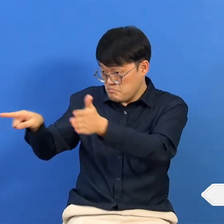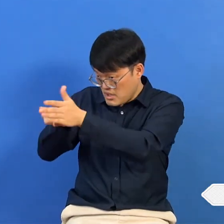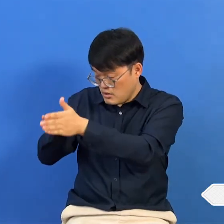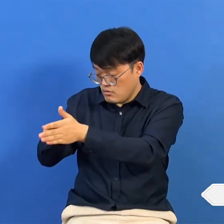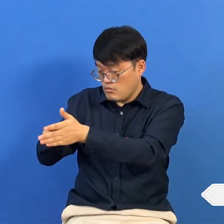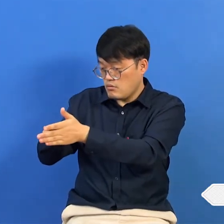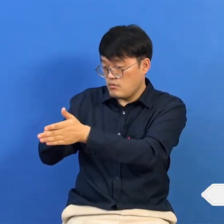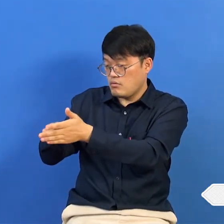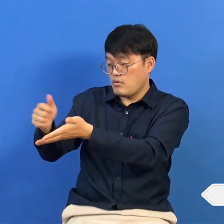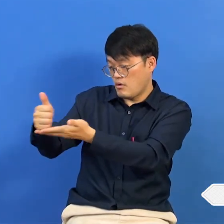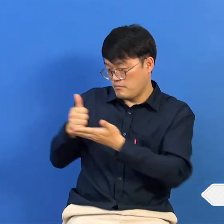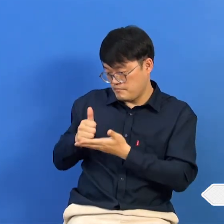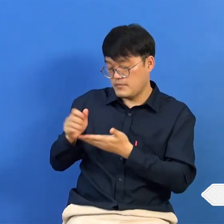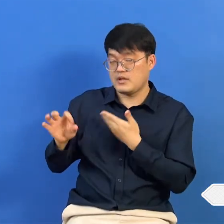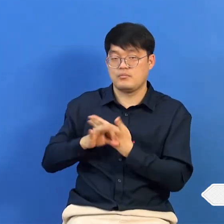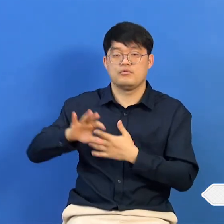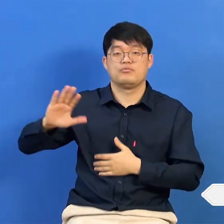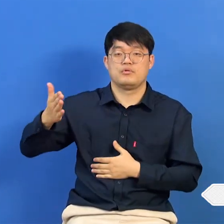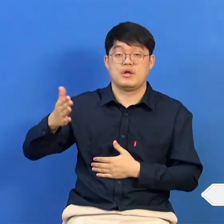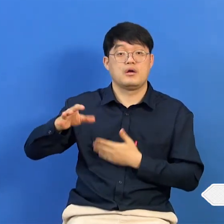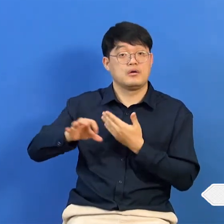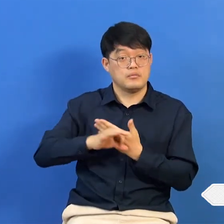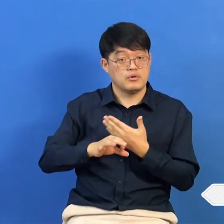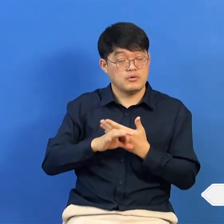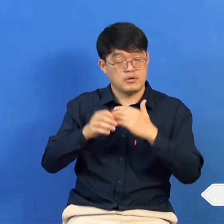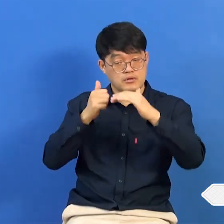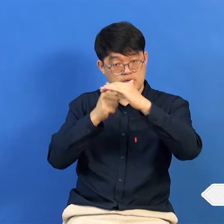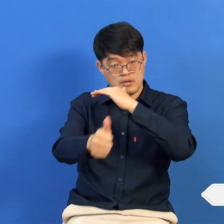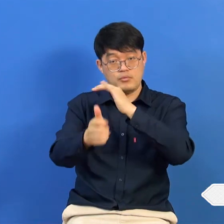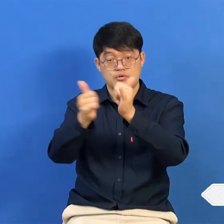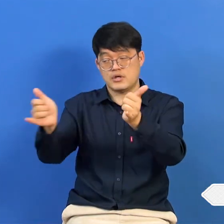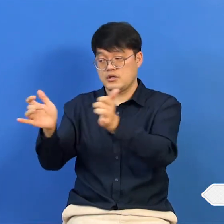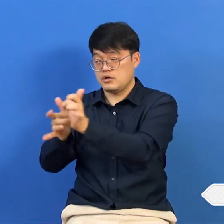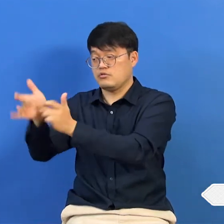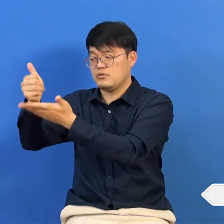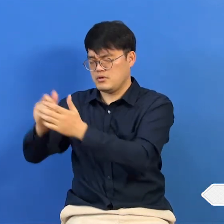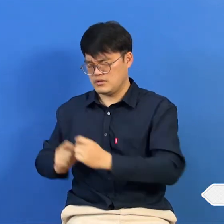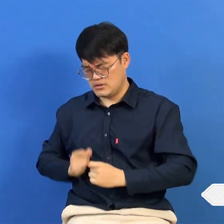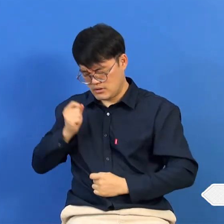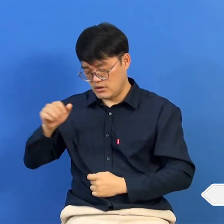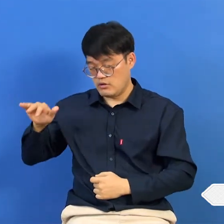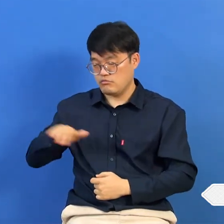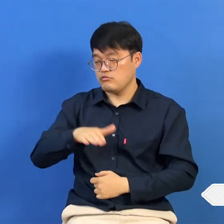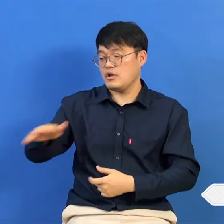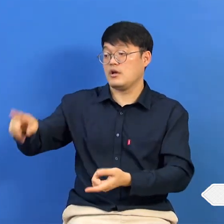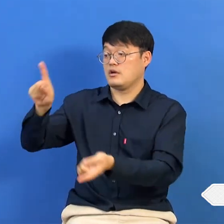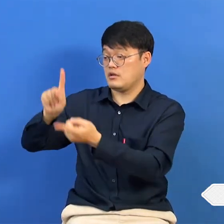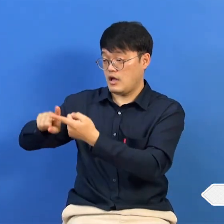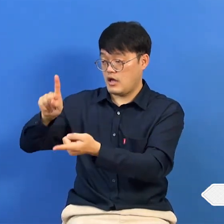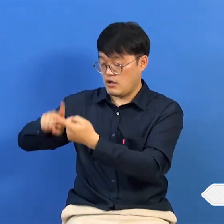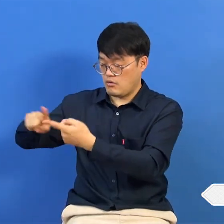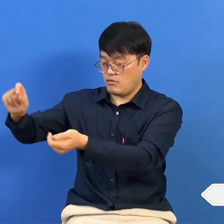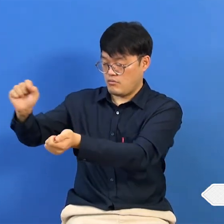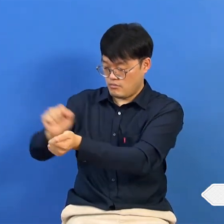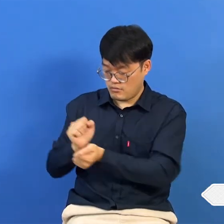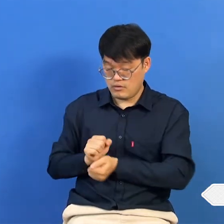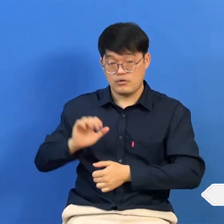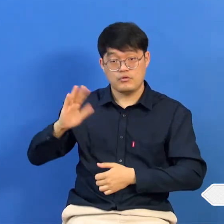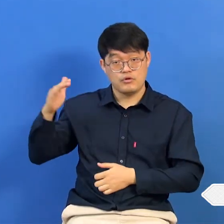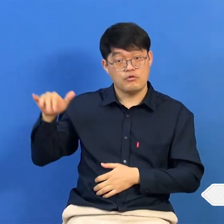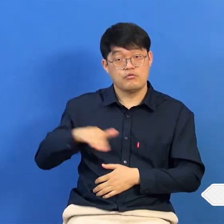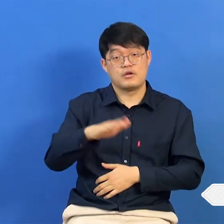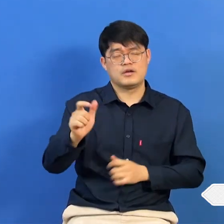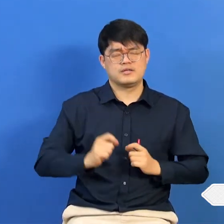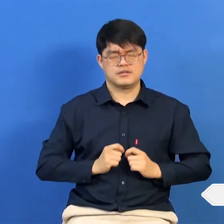됩니다. 그러면 대표자 예수님의 의가 우리에게 그대로 전가가 되어서 우리도 의롭다함을